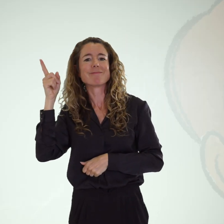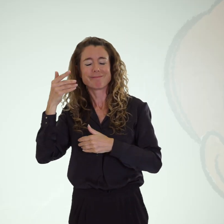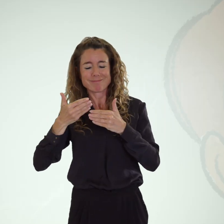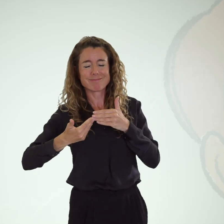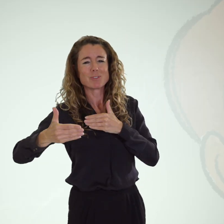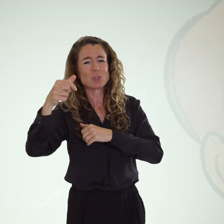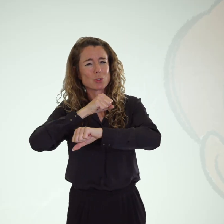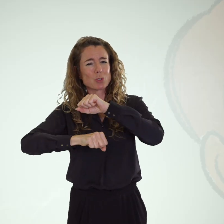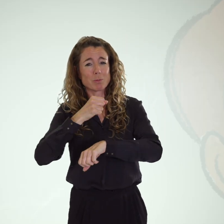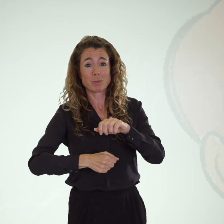plus.